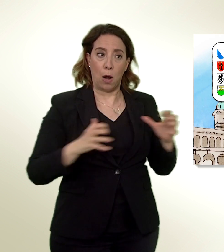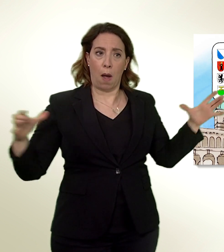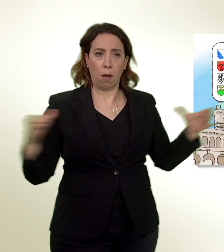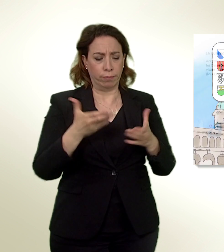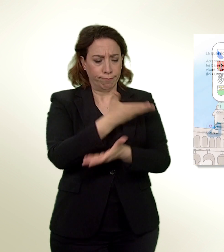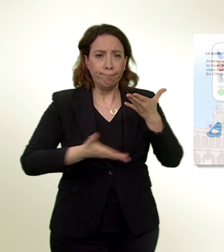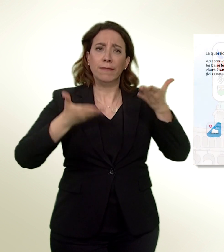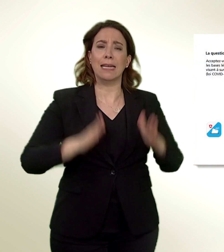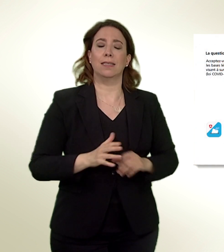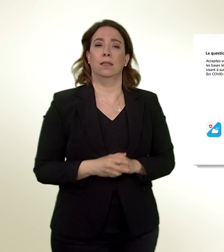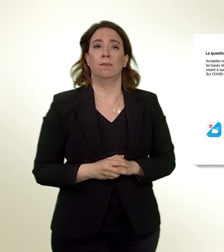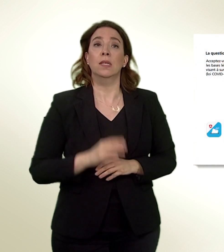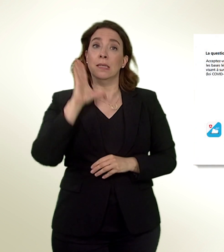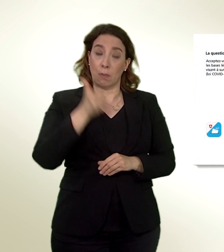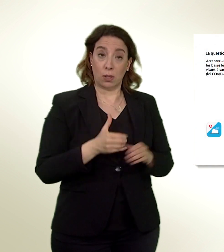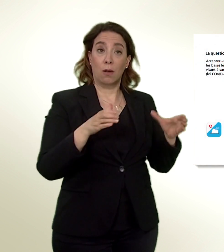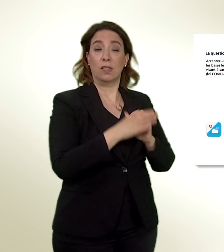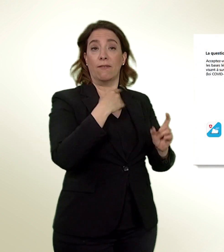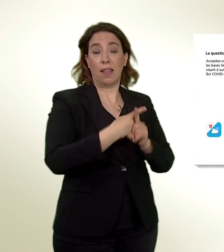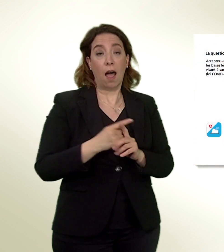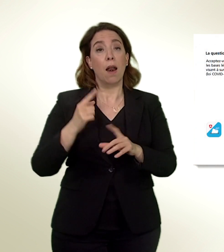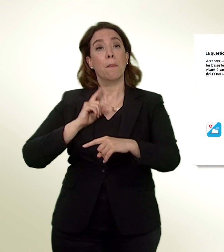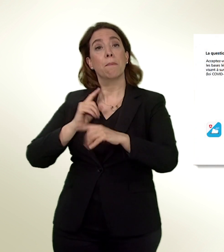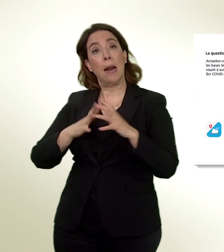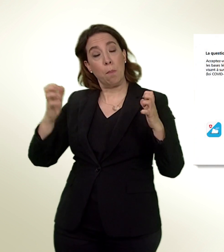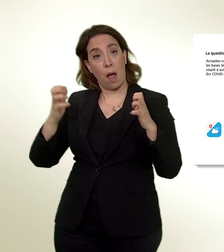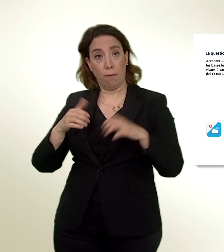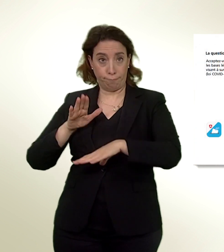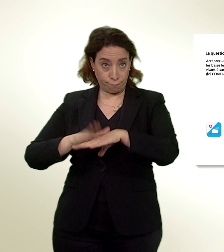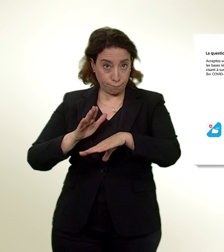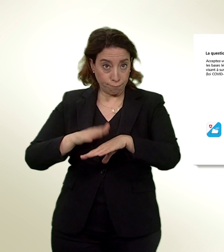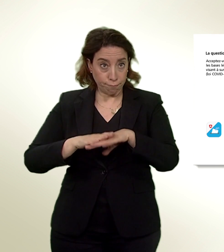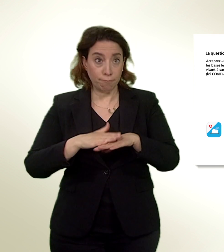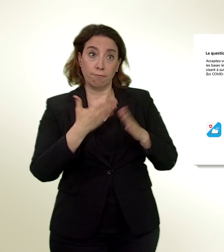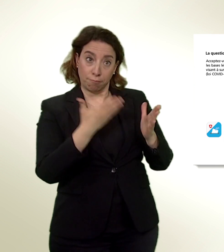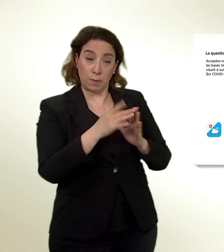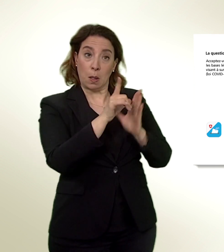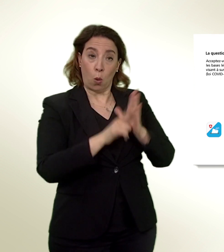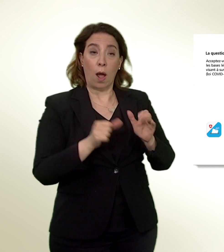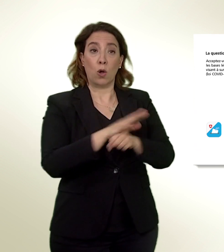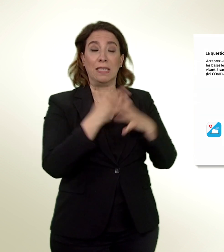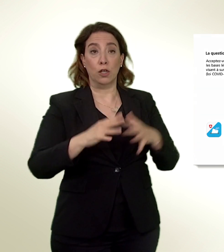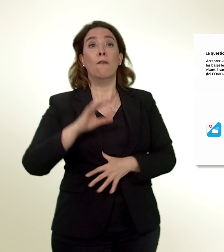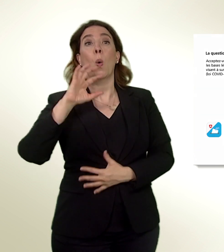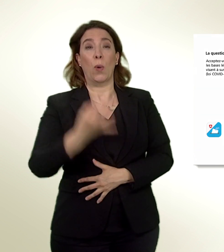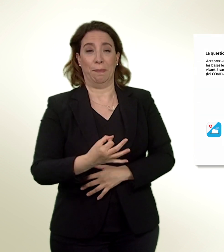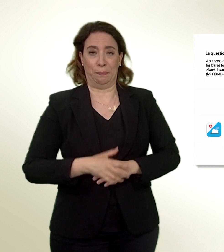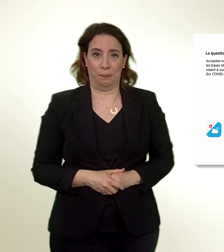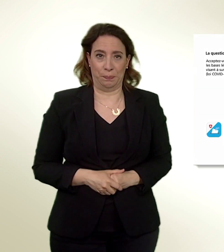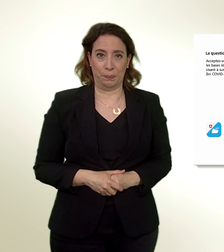décisions. Pour toutes ces raisons, le Conseil fédéral et le Parlement vous recommandent de dire oui à la loi Covid-19.